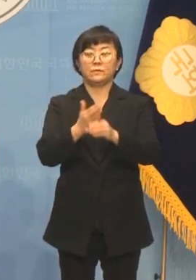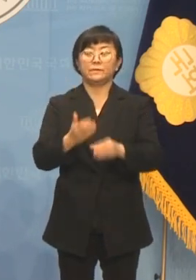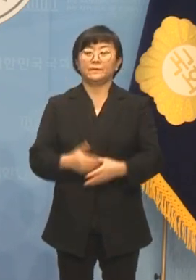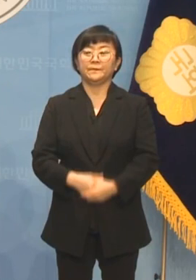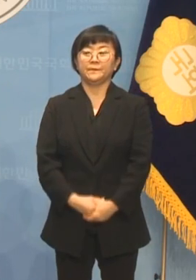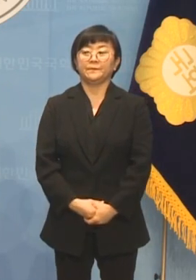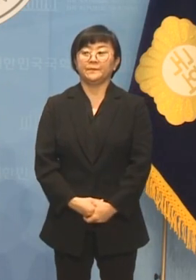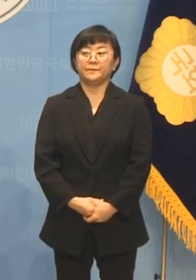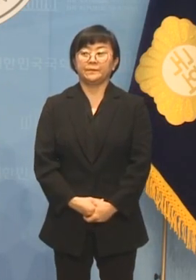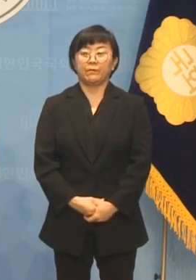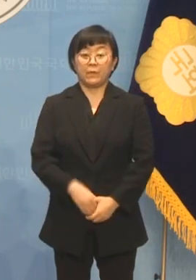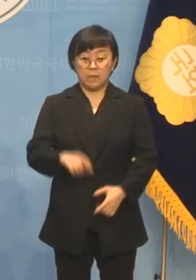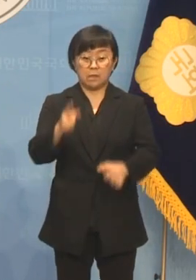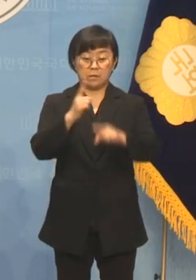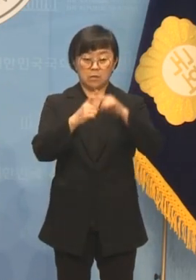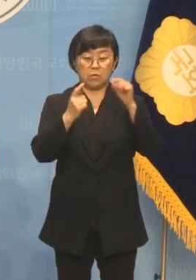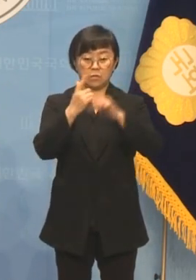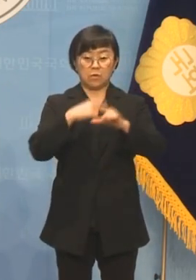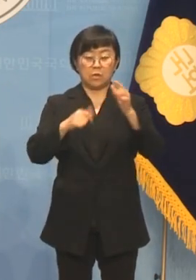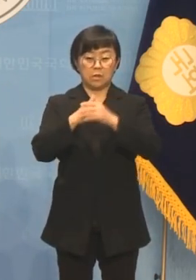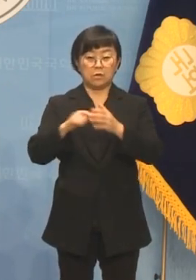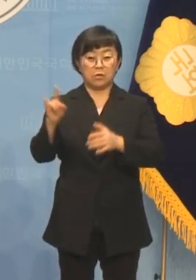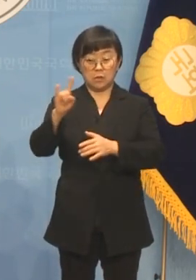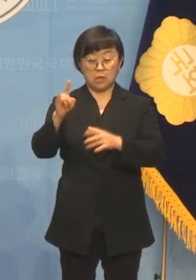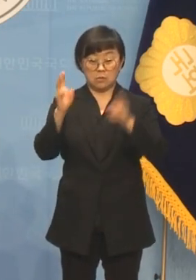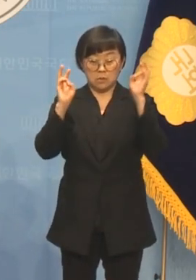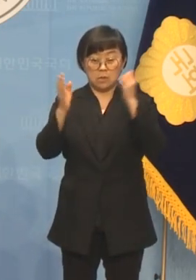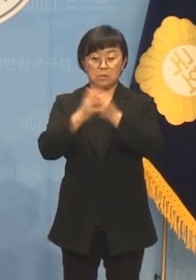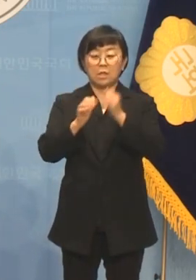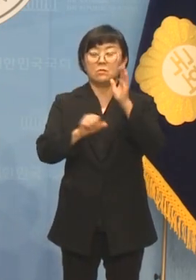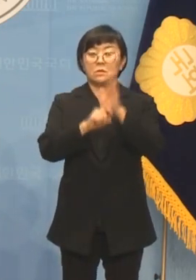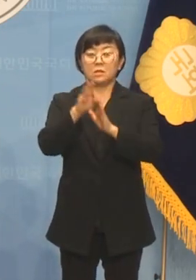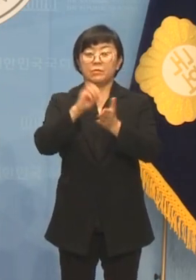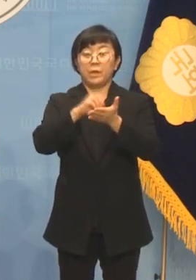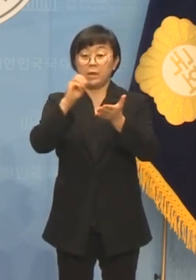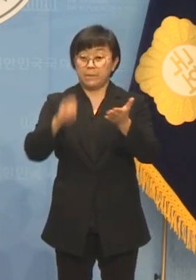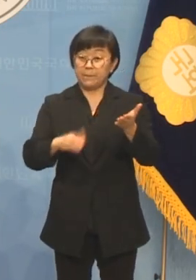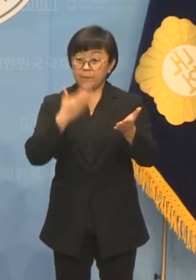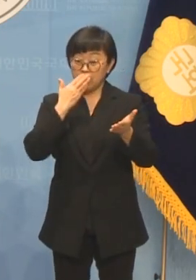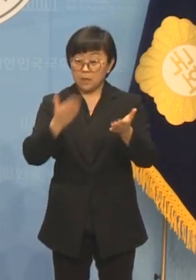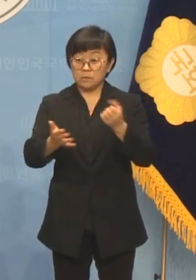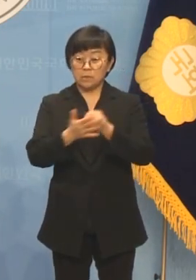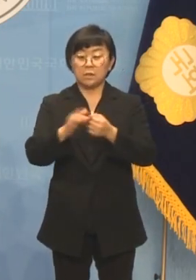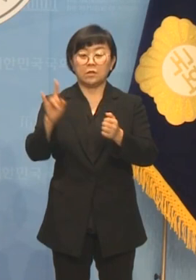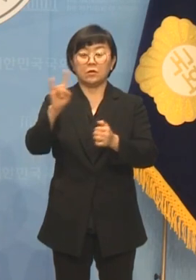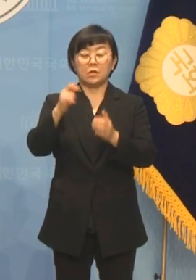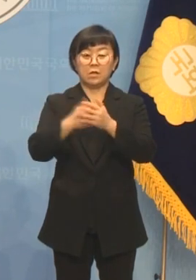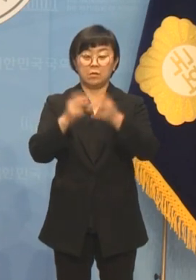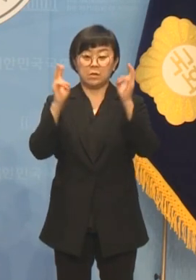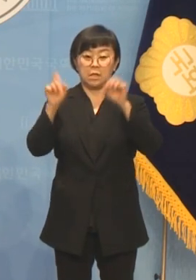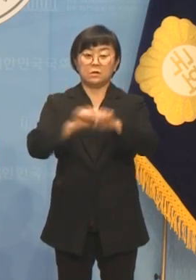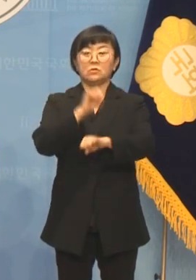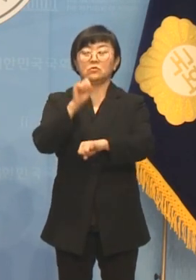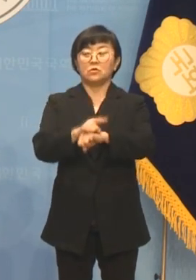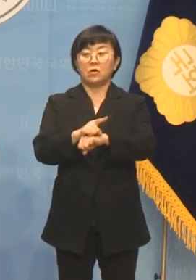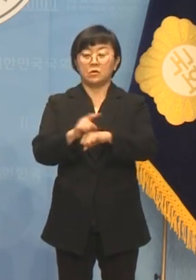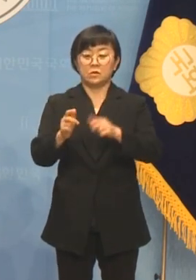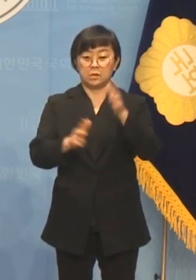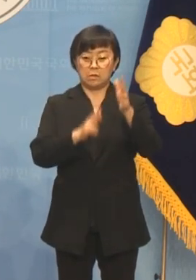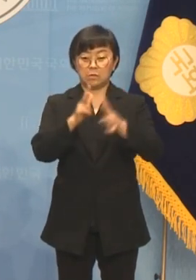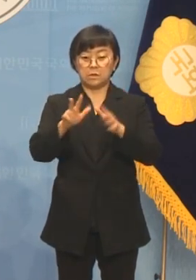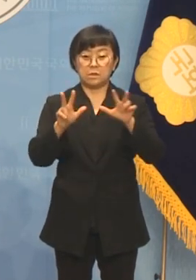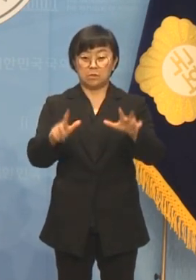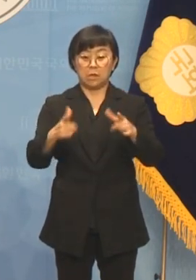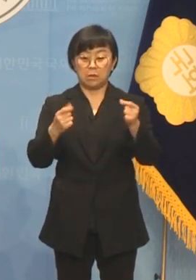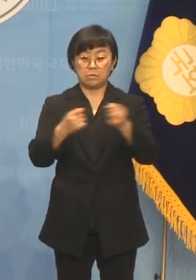것입니다. 이에 더해 현대중공업이 입찰에서 완전 배제된다면 현대중공업 특수선 사업은 지금과